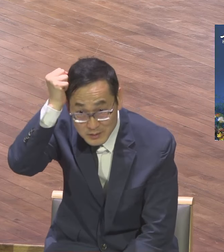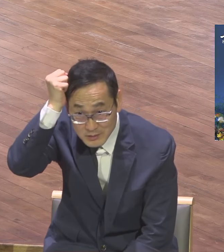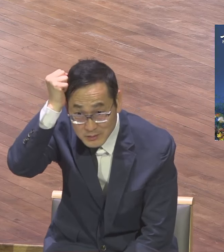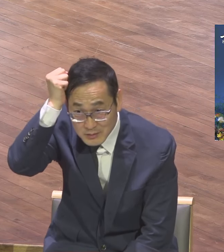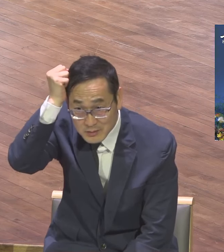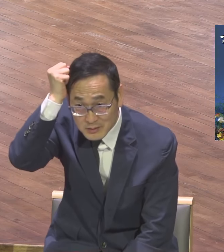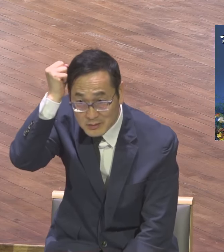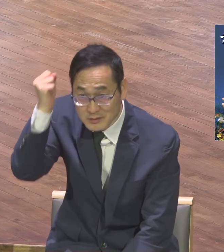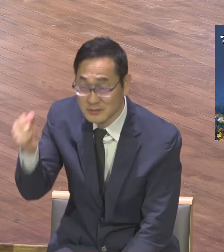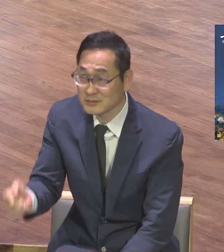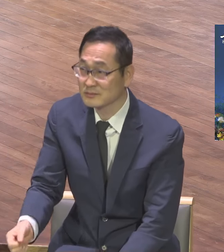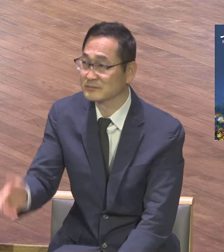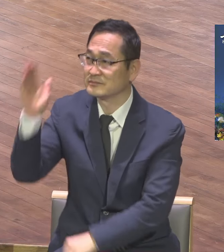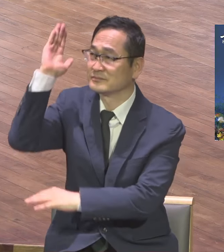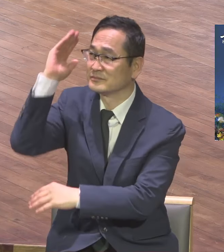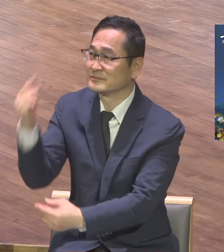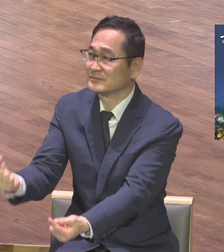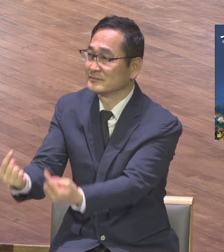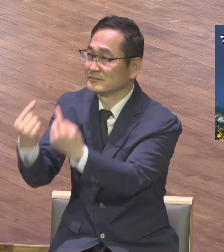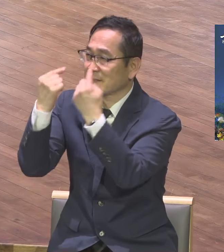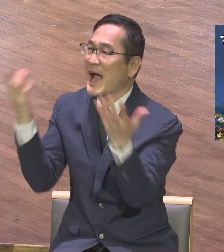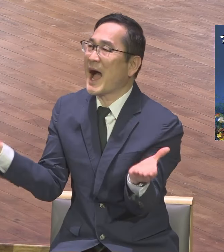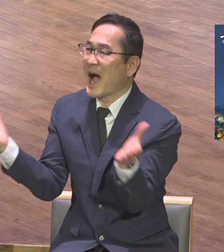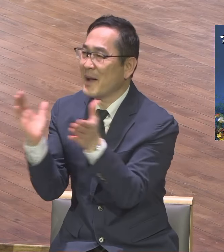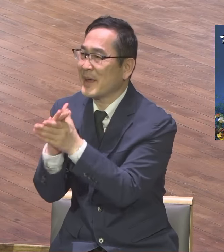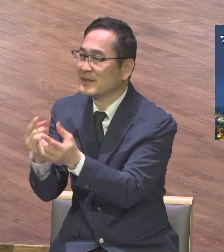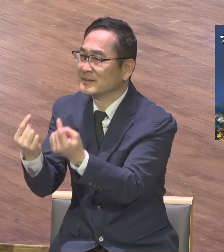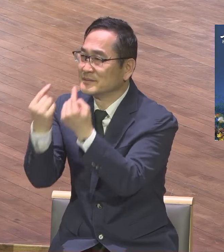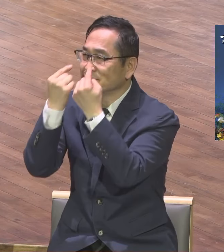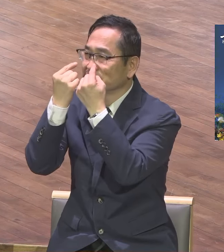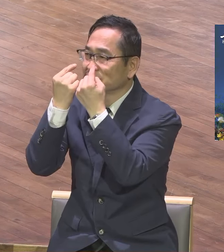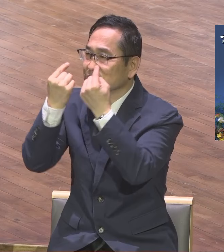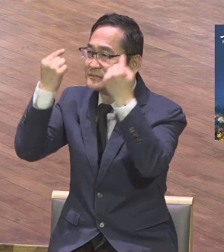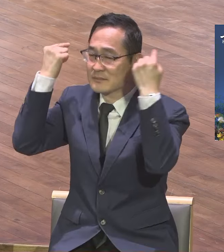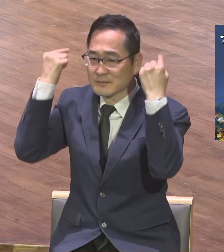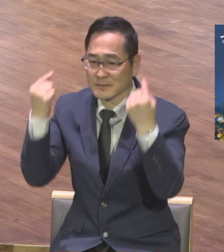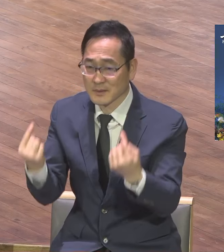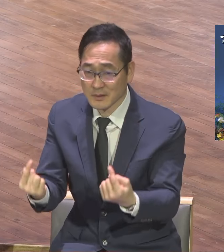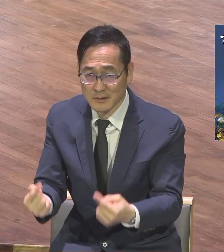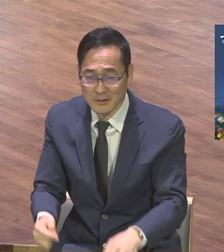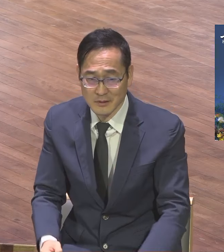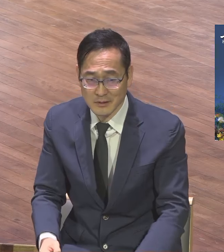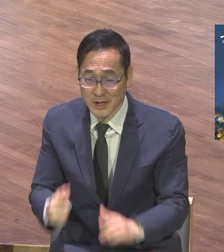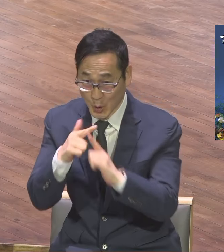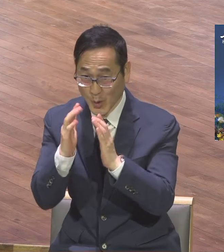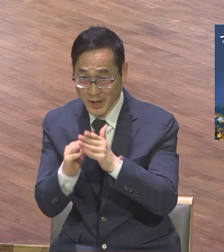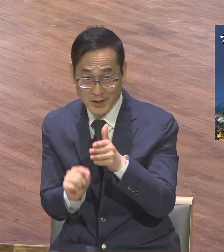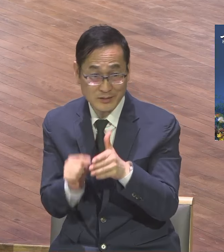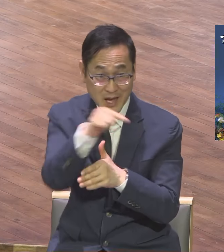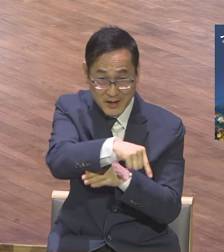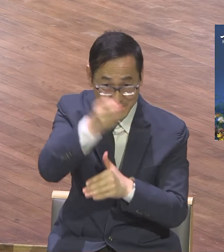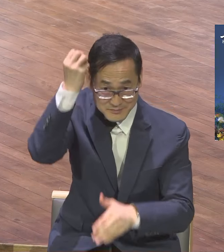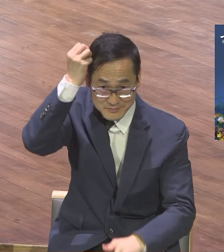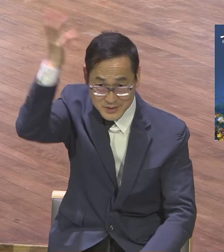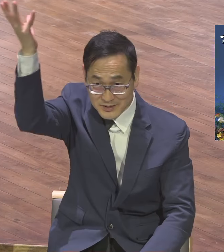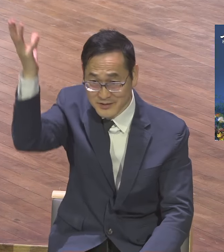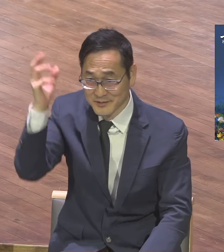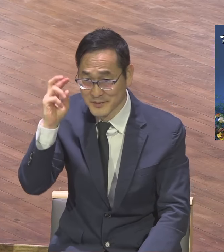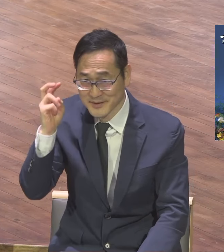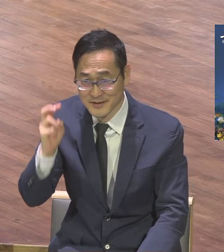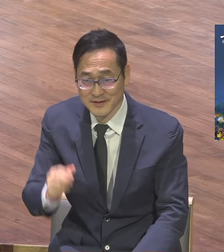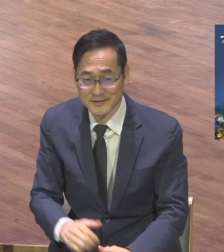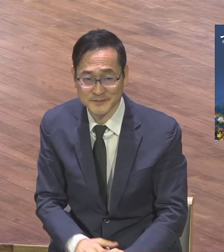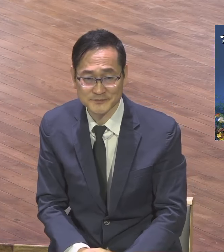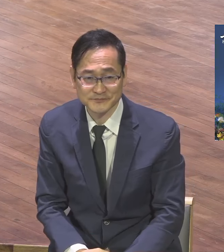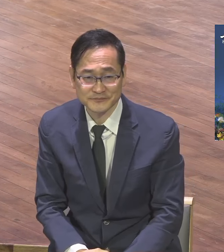말씀을요 일주일 내내 반복해 들어보시기 바랍니다. 제가 터닝포인트 할 때 종교생활,